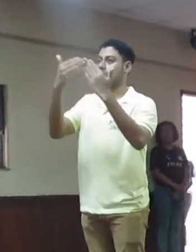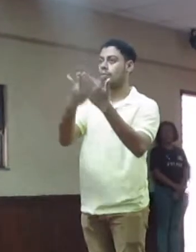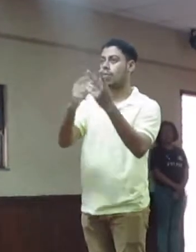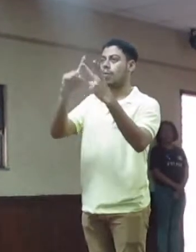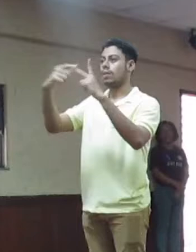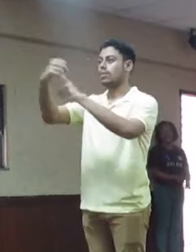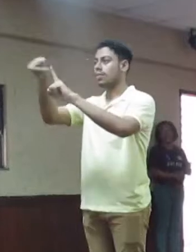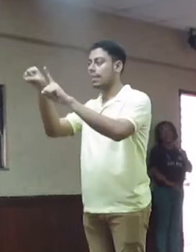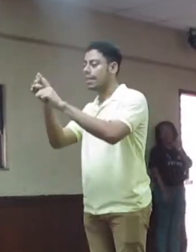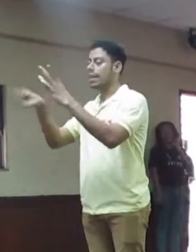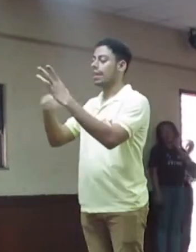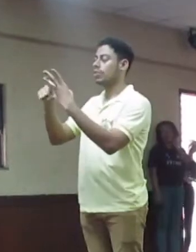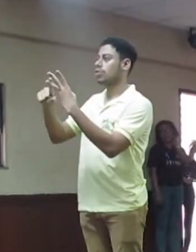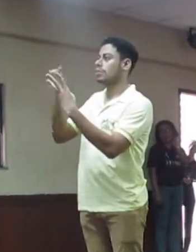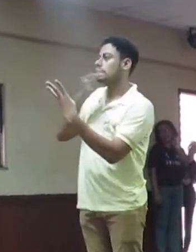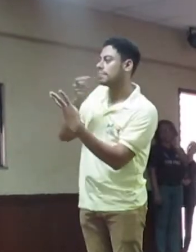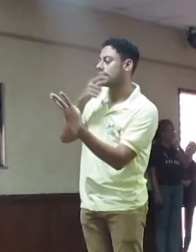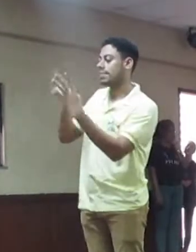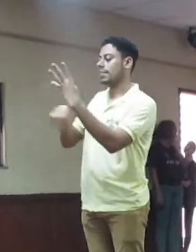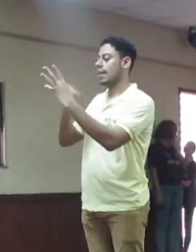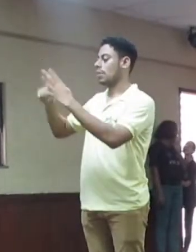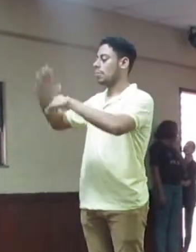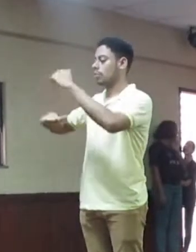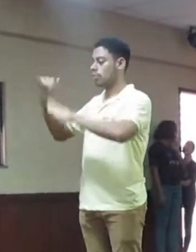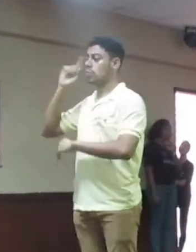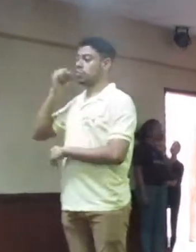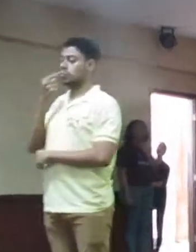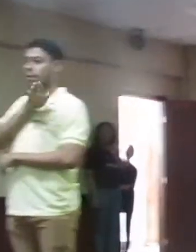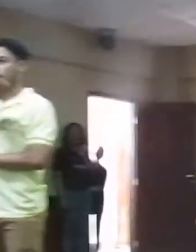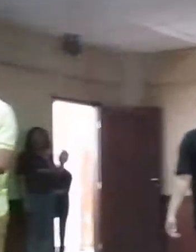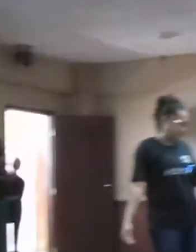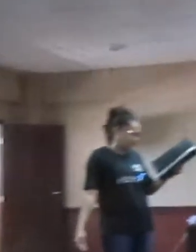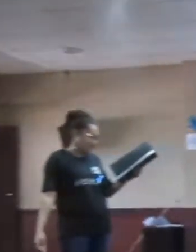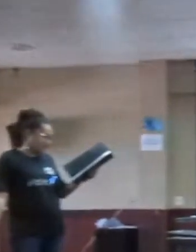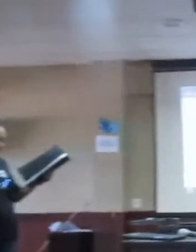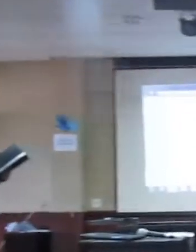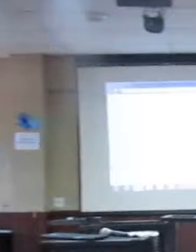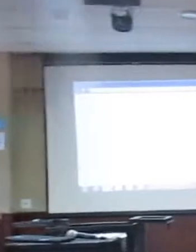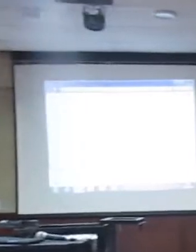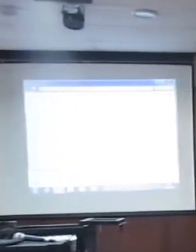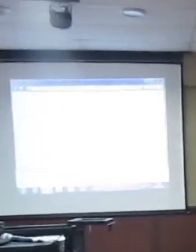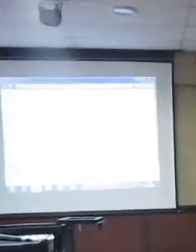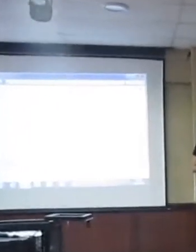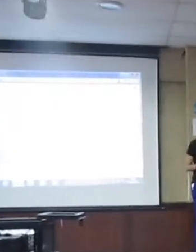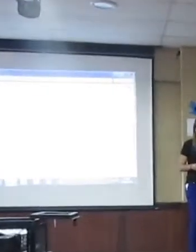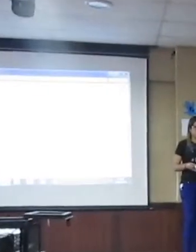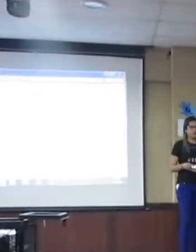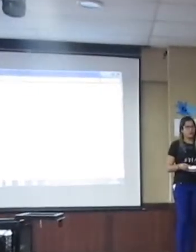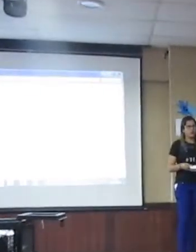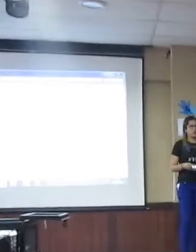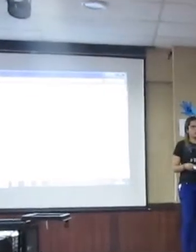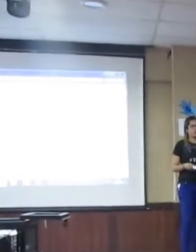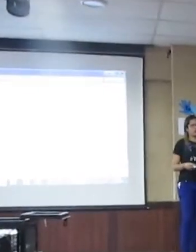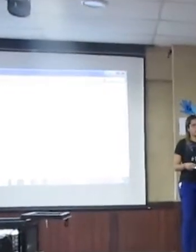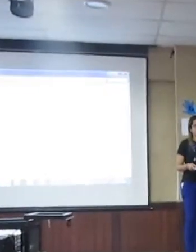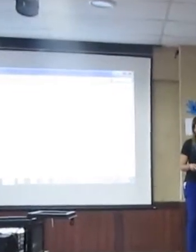social, lazer, público ou profissional. O ano passado, tivemos pela primeira vez o Enem em Libras,